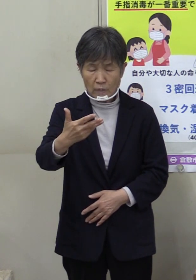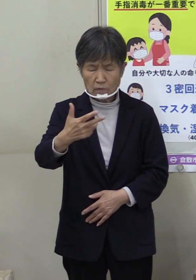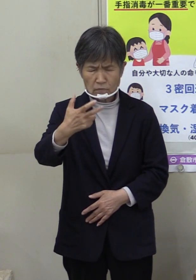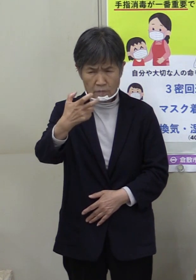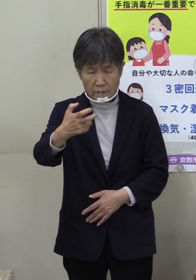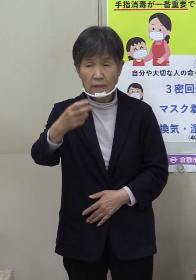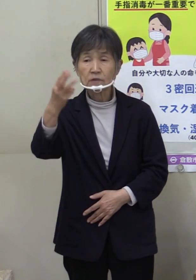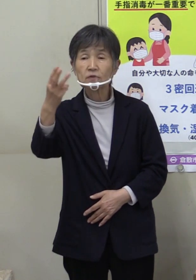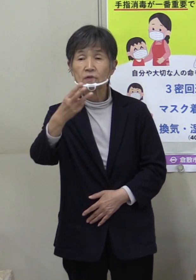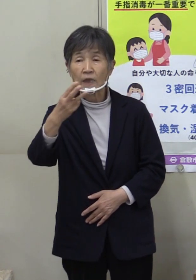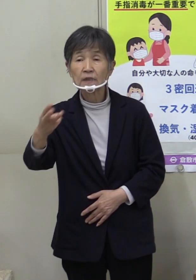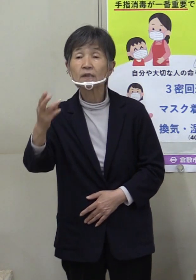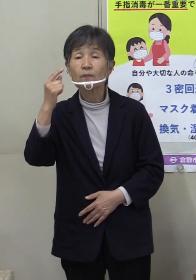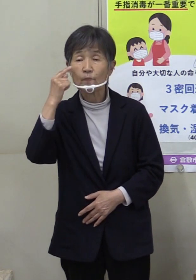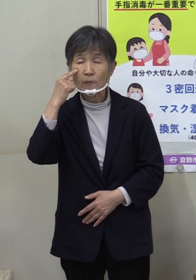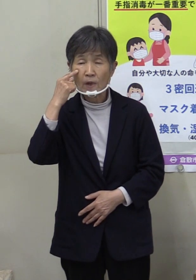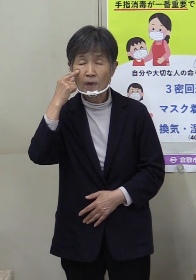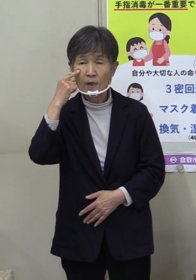973、